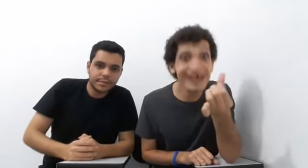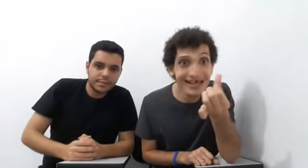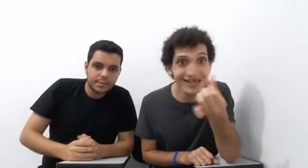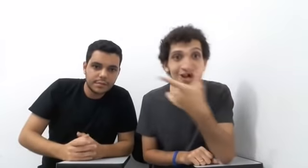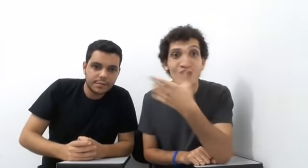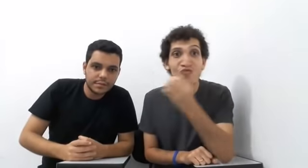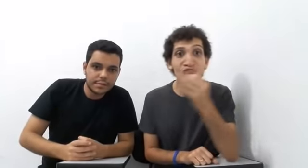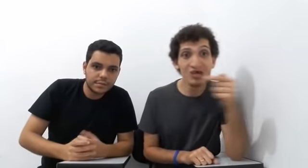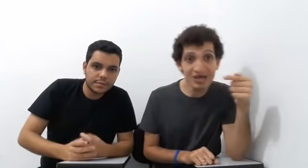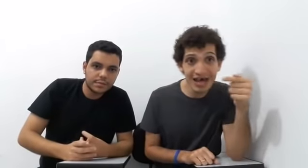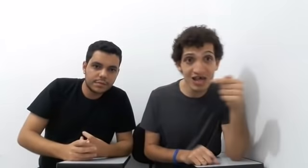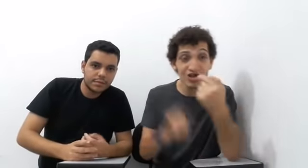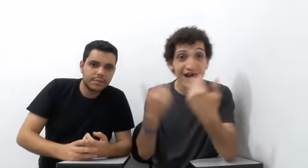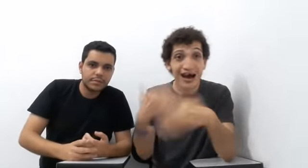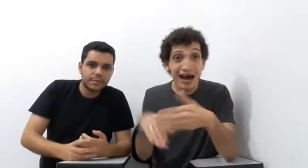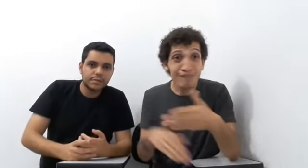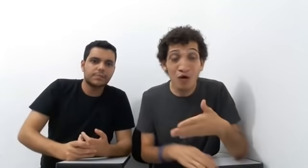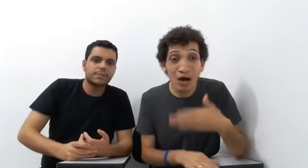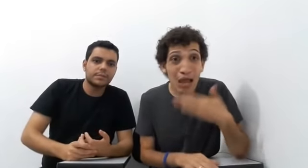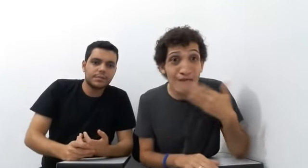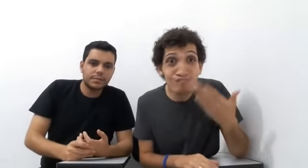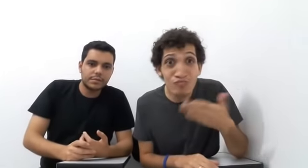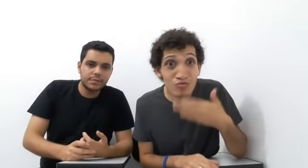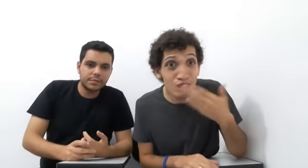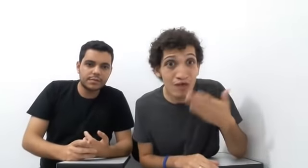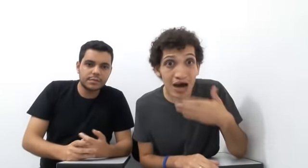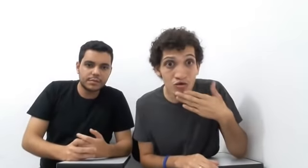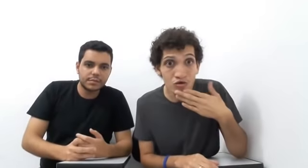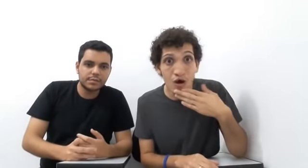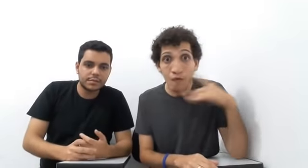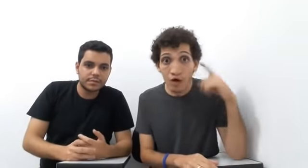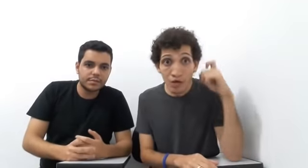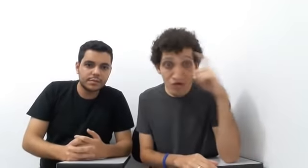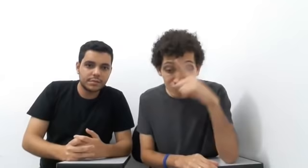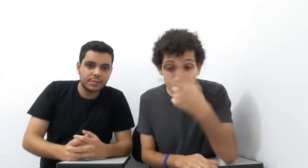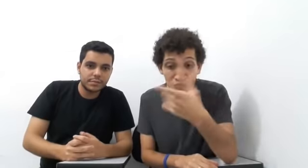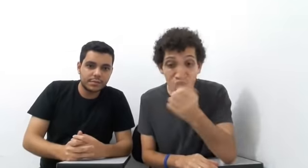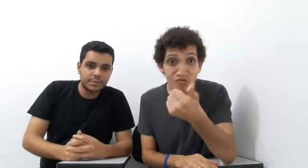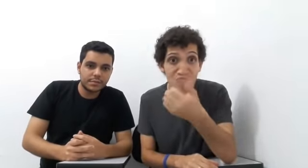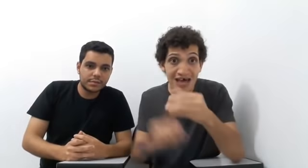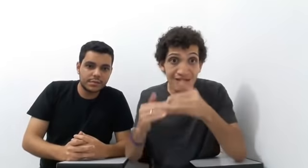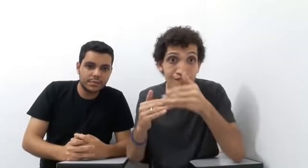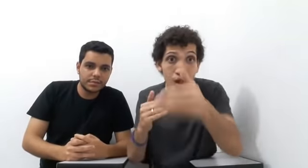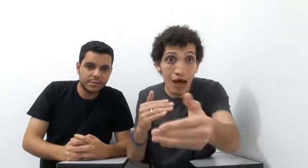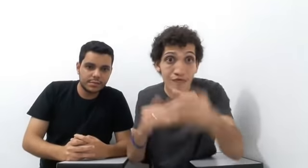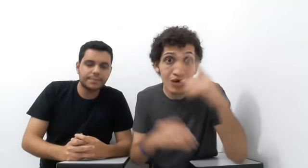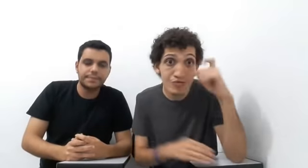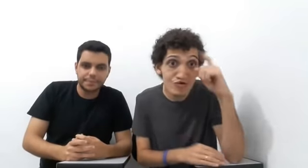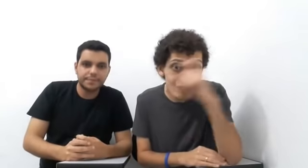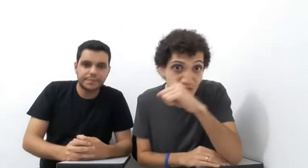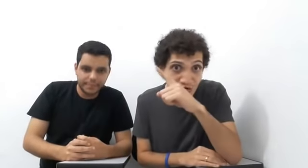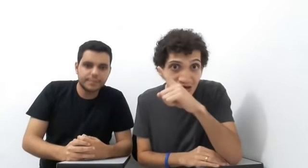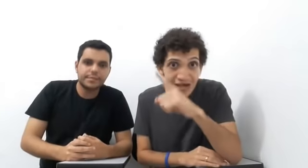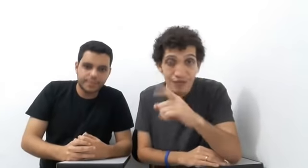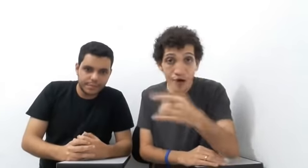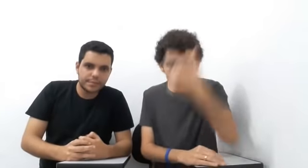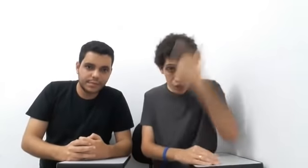2006, 2007, a prova ela é muito fácil. Foi ano difícil, 2010 para lá, foi ano difícil. Então, a pessoa